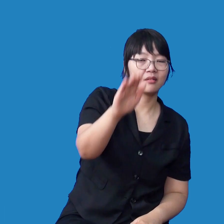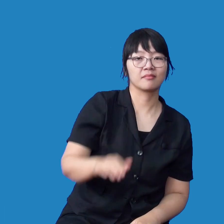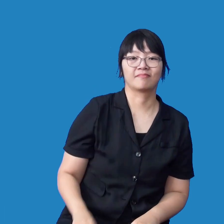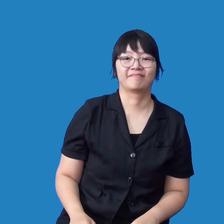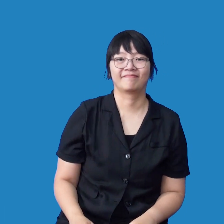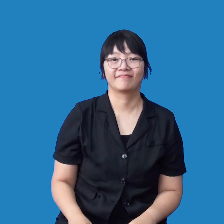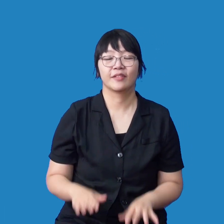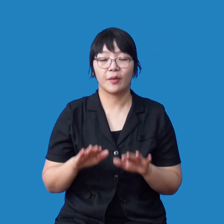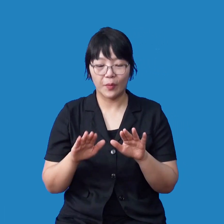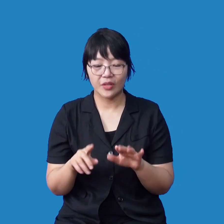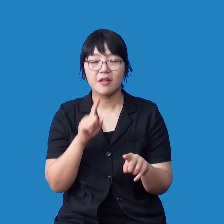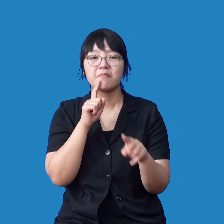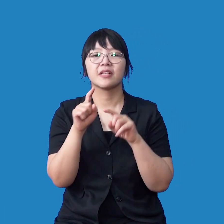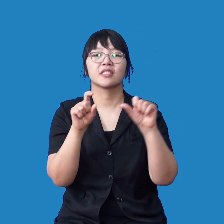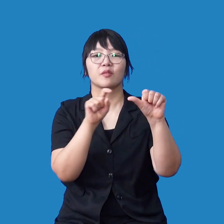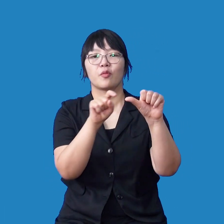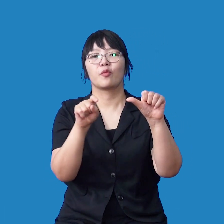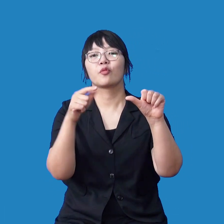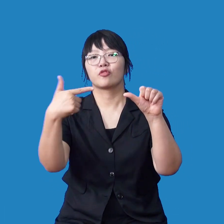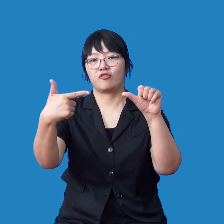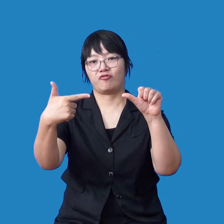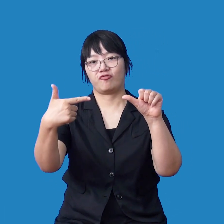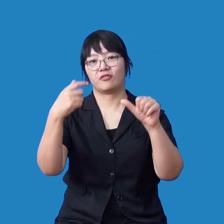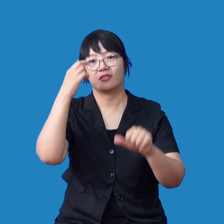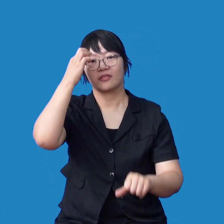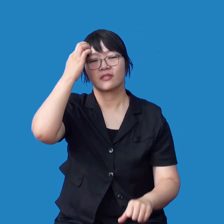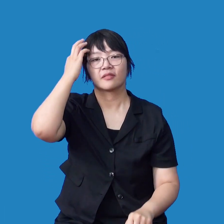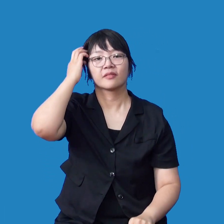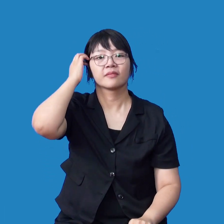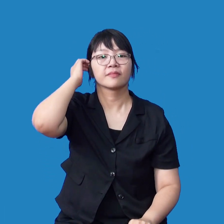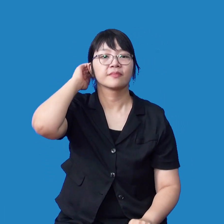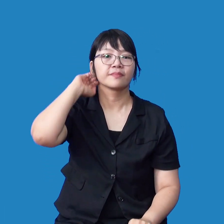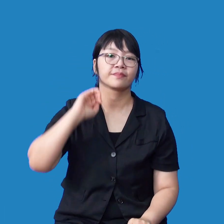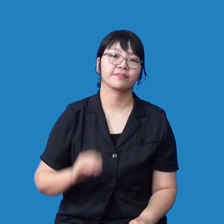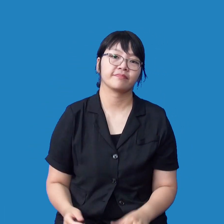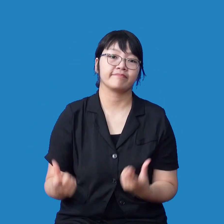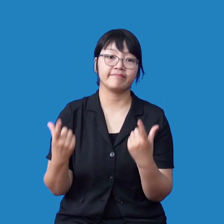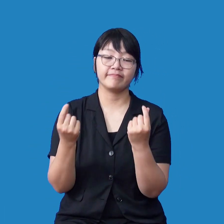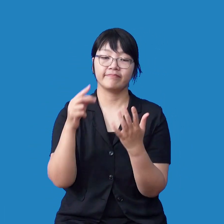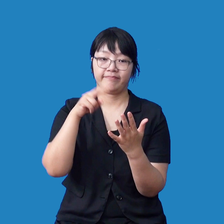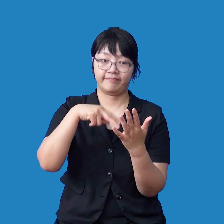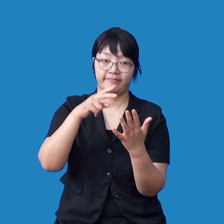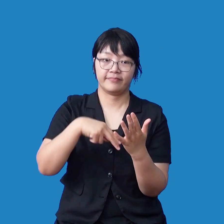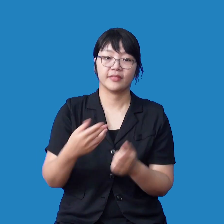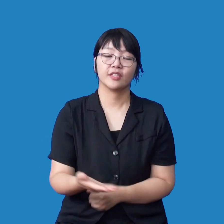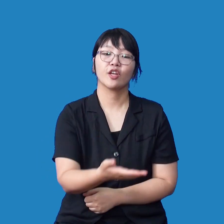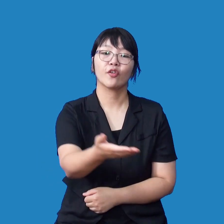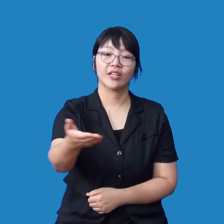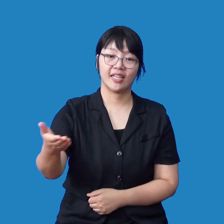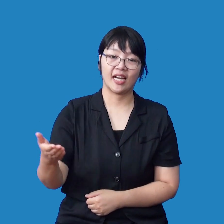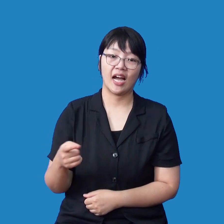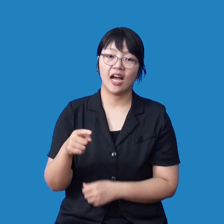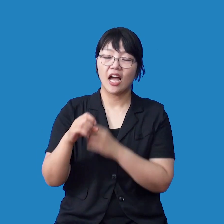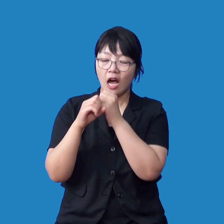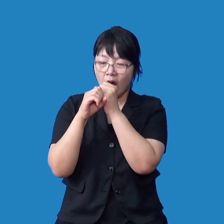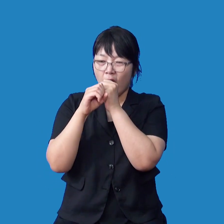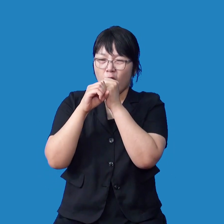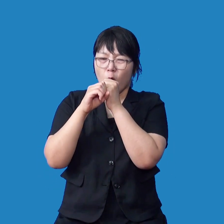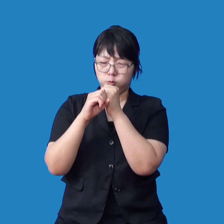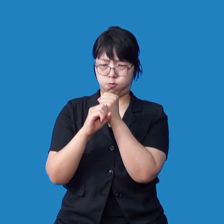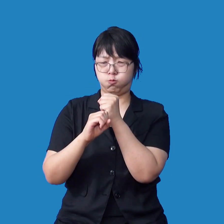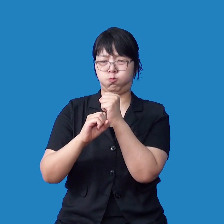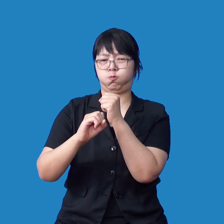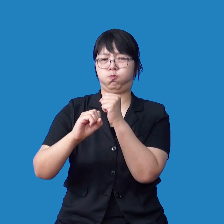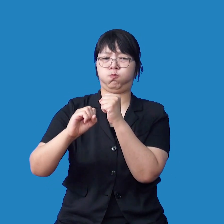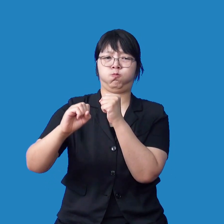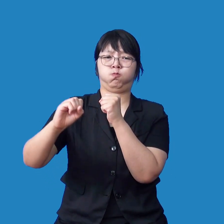본문 5절과 6절을 함께 보겠습니다. 5절과 6절에요. 같이 읽겠습니다. 시작. 너희가 그것을 크게